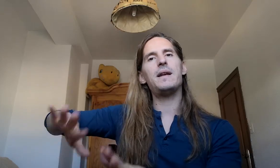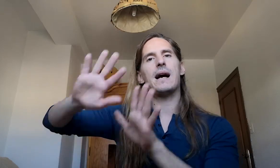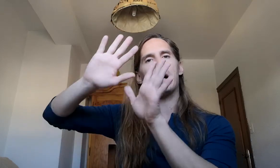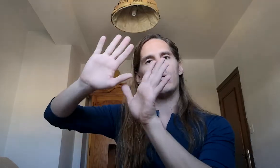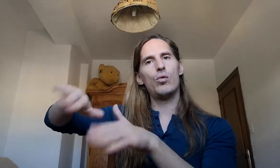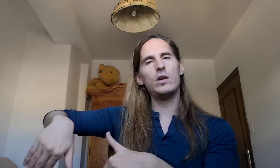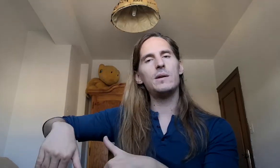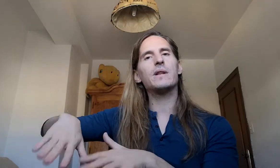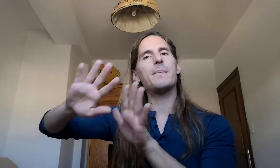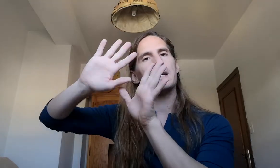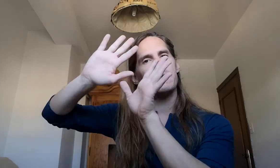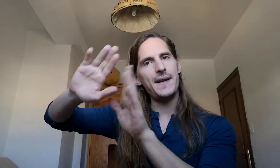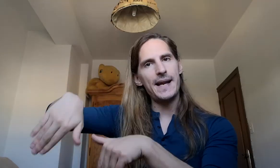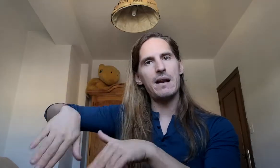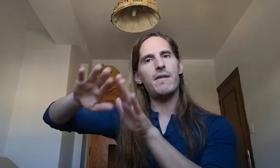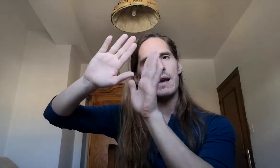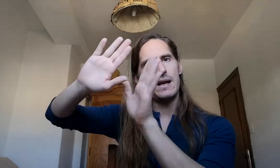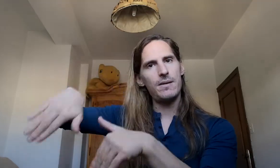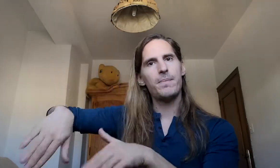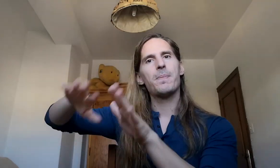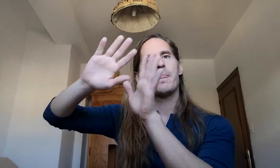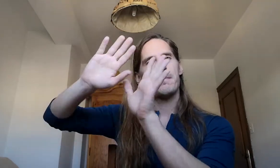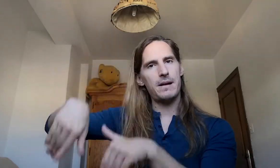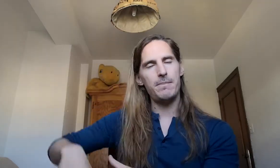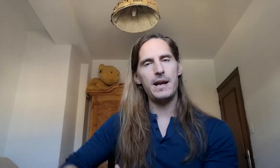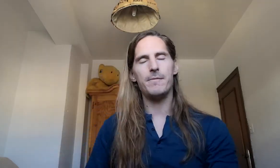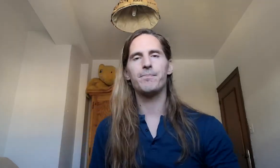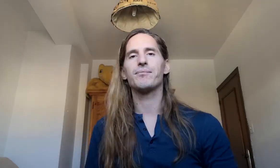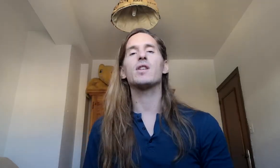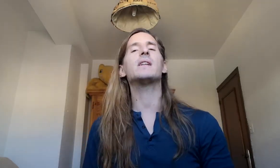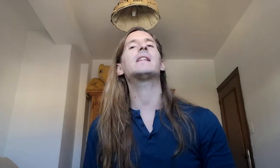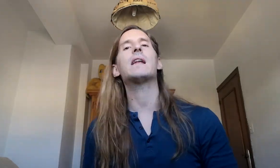fila, último también es final, ¿vale? También. Entonces tenemos